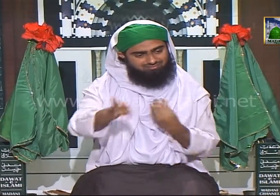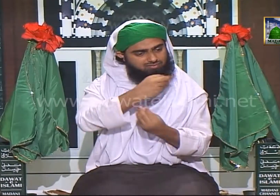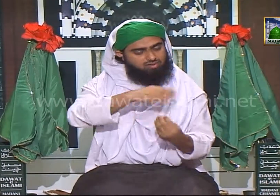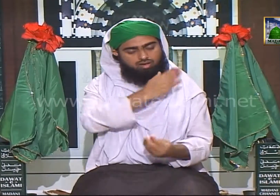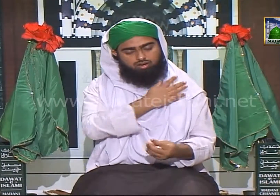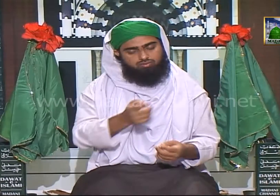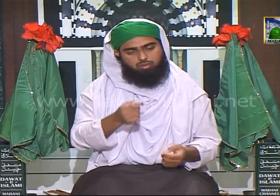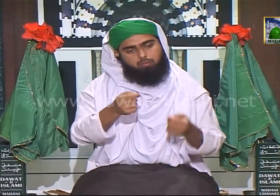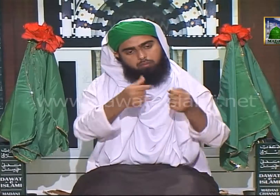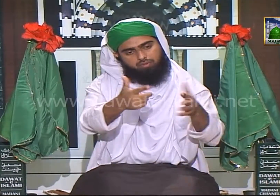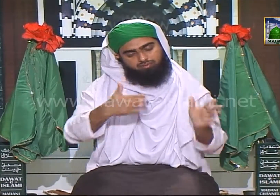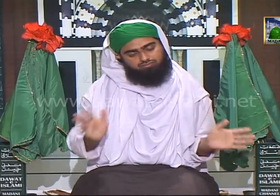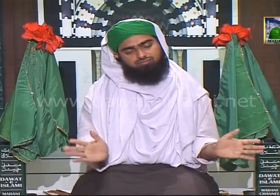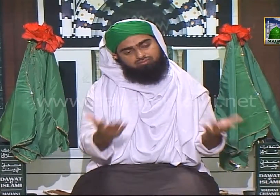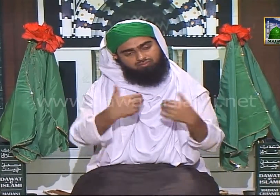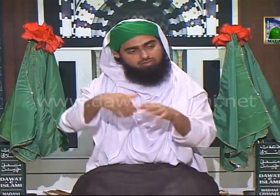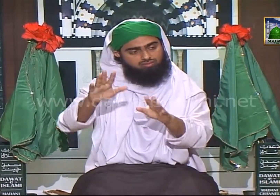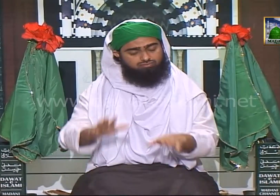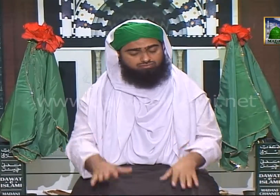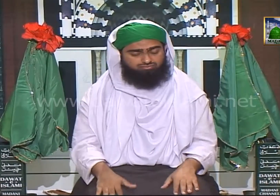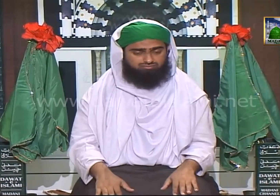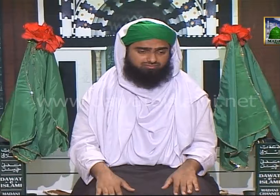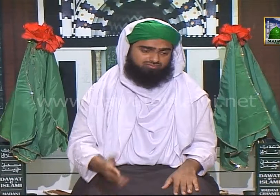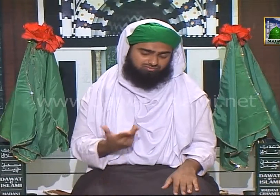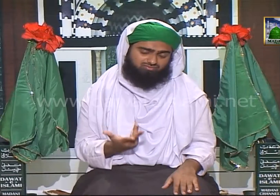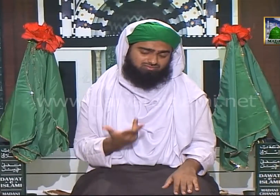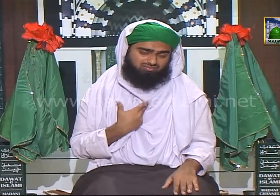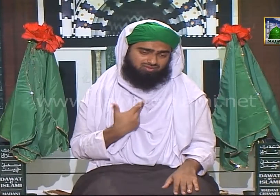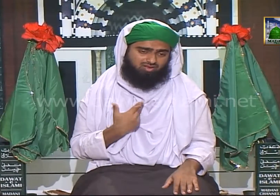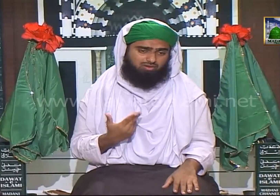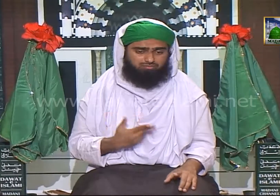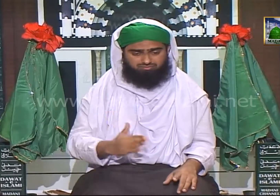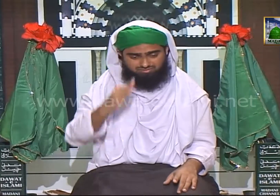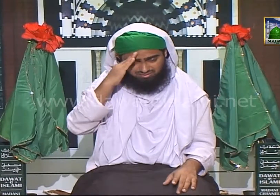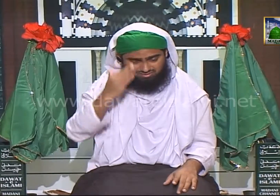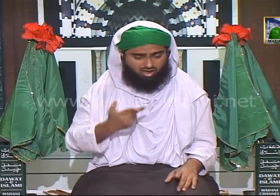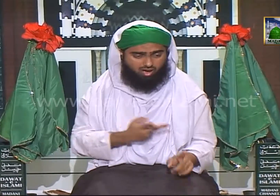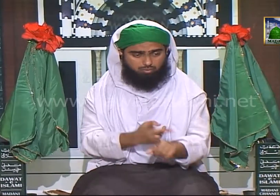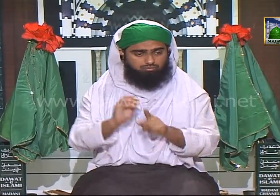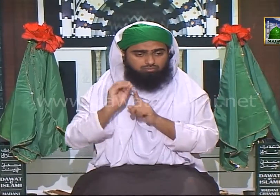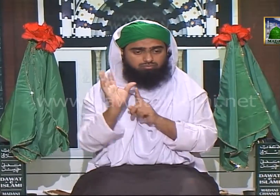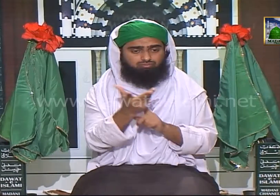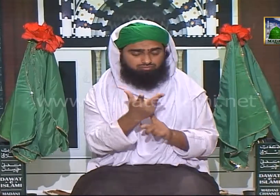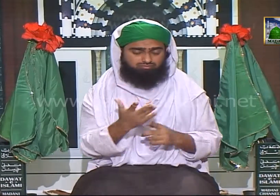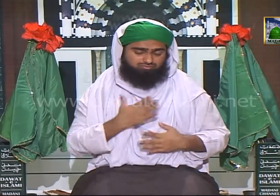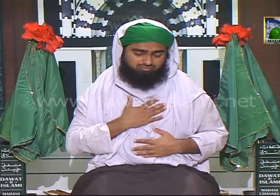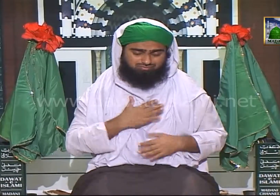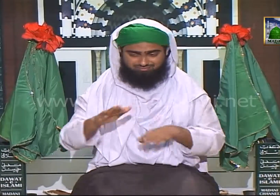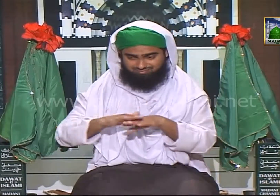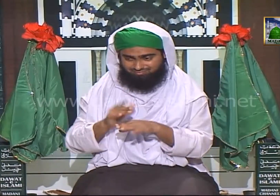سمجھتا، ایثار اور اخلاص کے ذریعے تو ہمارا دین پھیلے گا، ہم ترقی کریں گے۔ آج کسی کو محبت سے آپ سواری میں بٹھا کر لائیں گے،